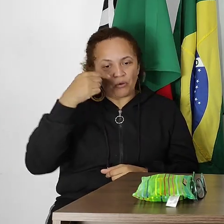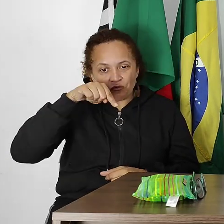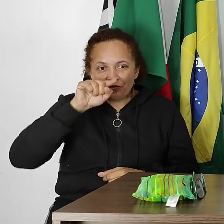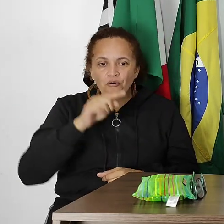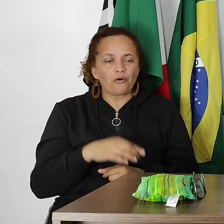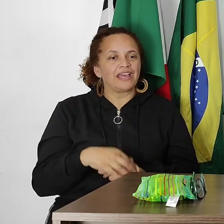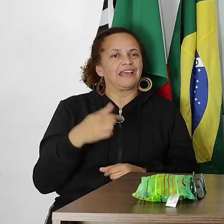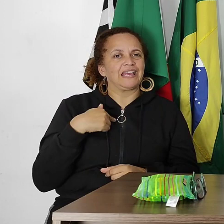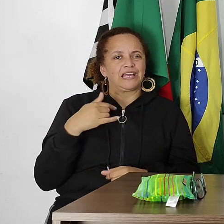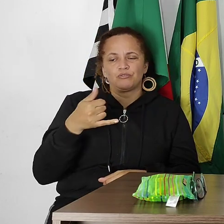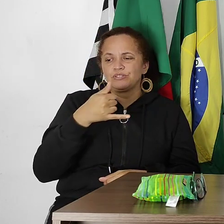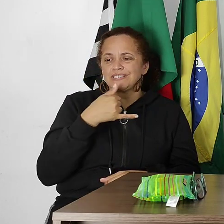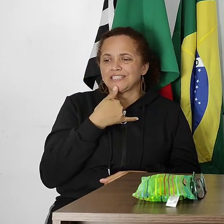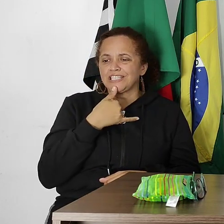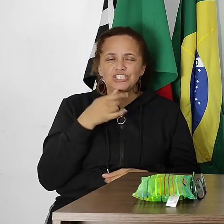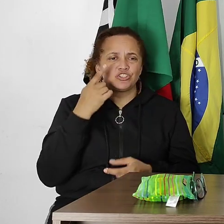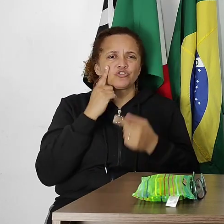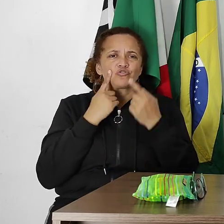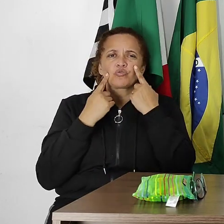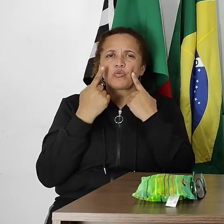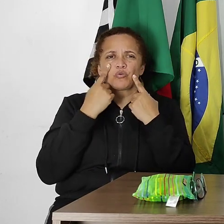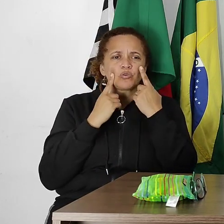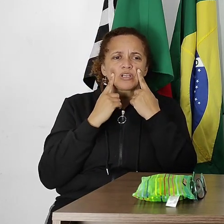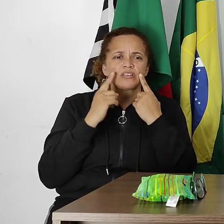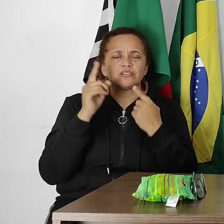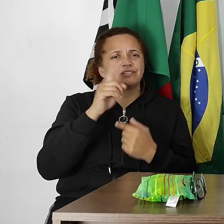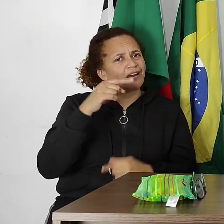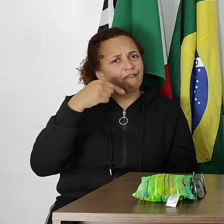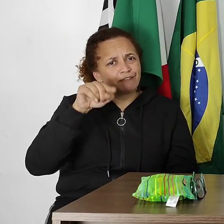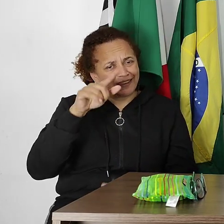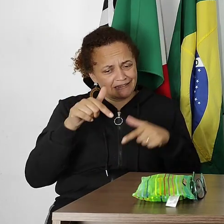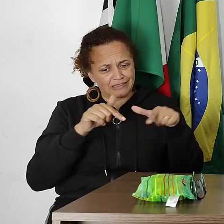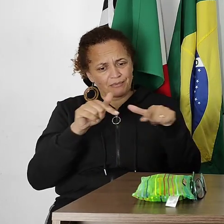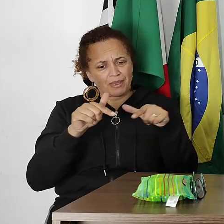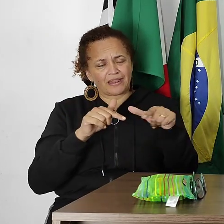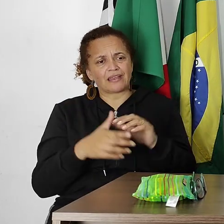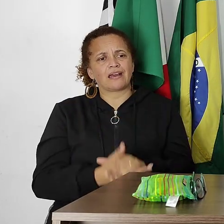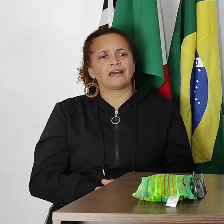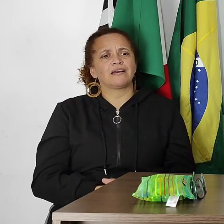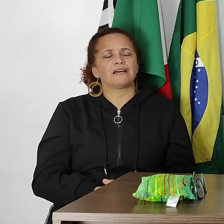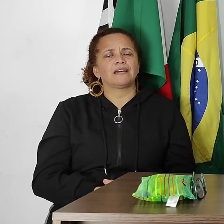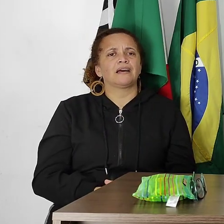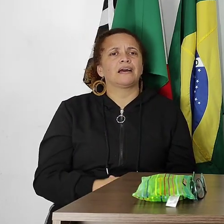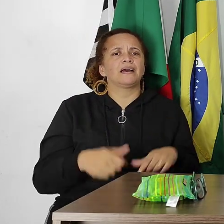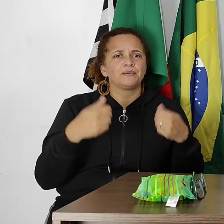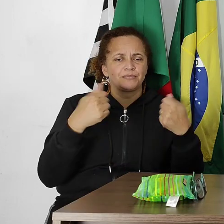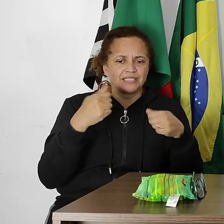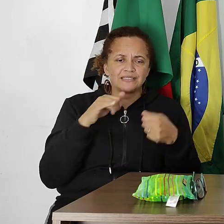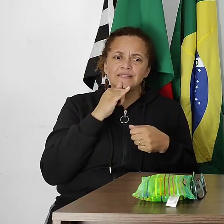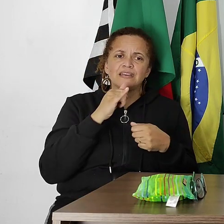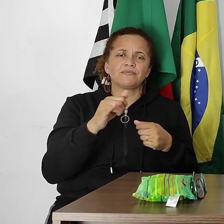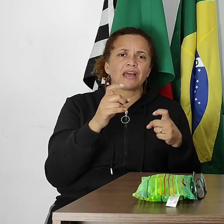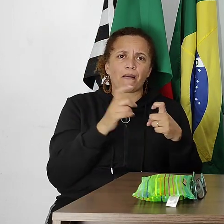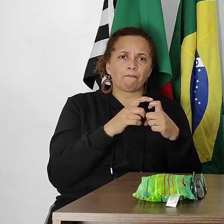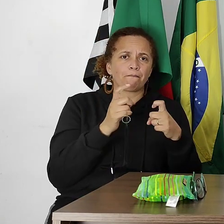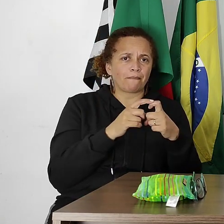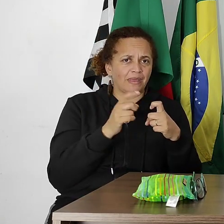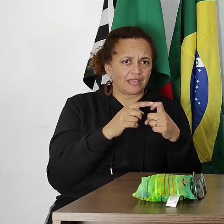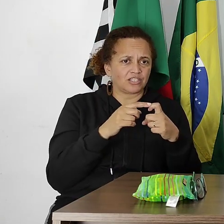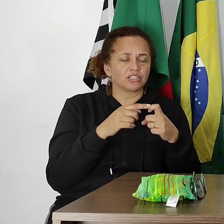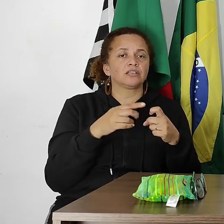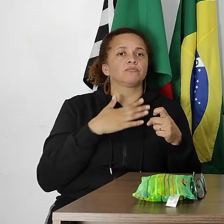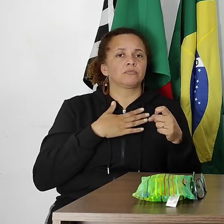eu não conseguia nem trabalhar. Aí eu tive que ligar para a médica-chefe de onde eu trabalhava e contar para ela, falar,